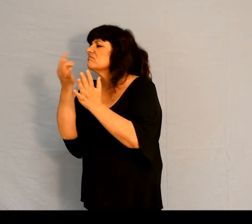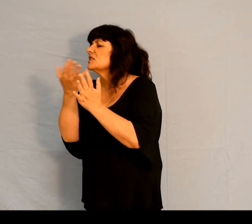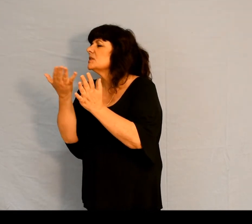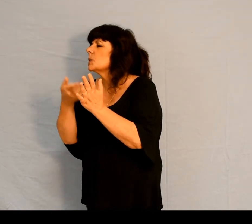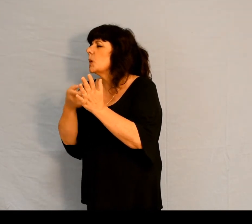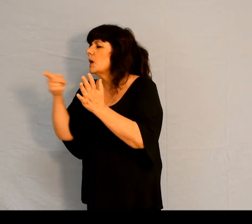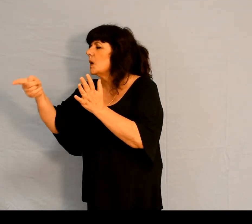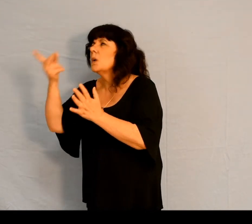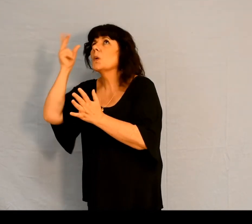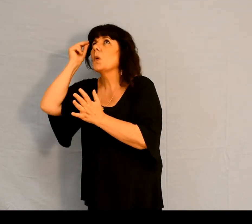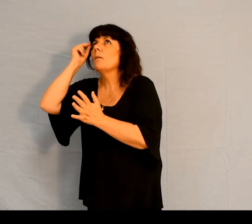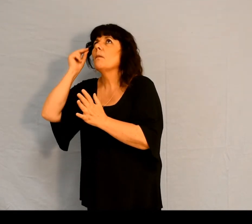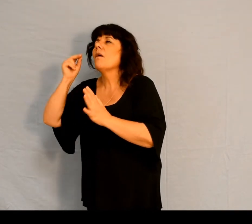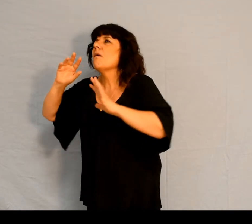Et comment lis-tu ? »